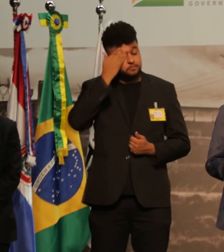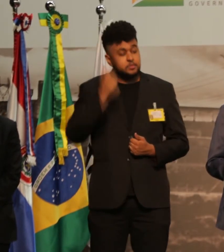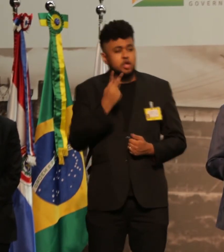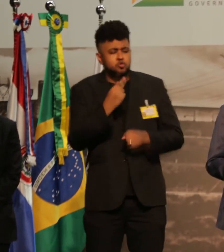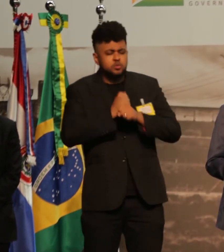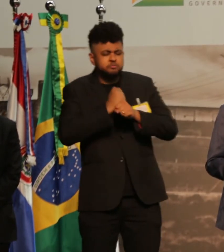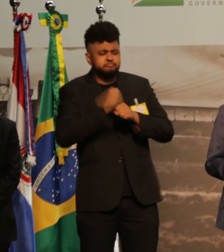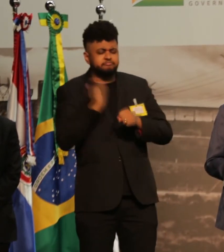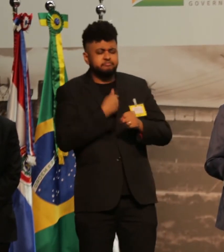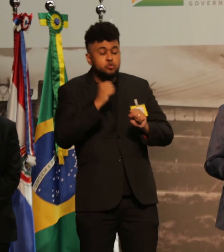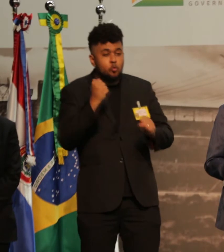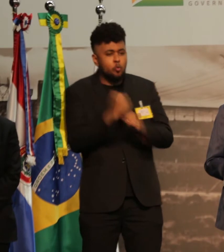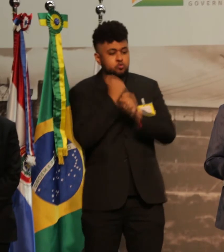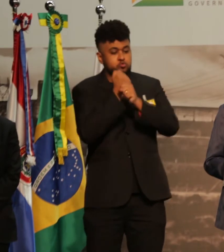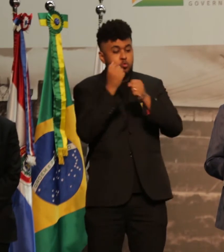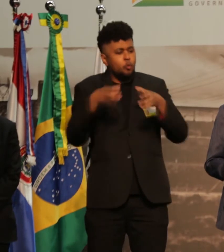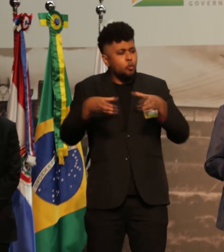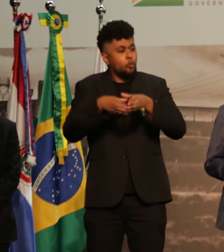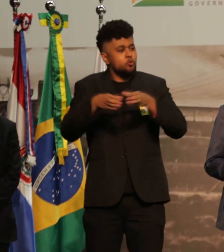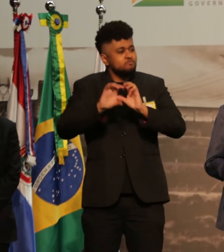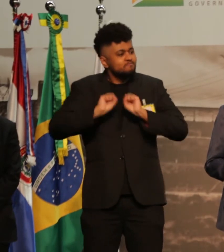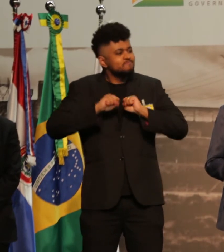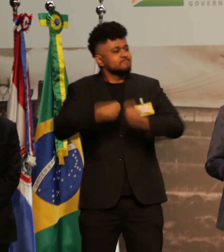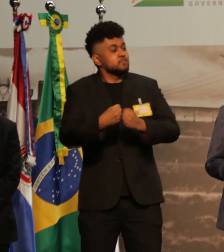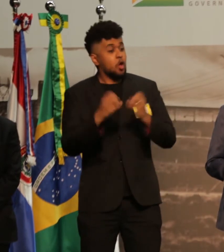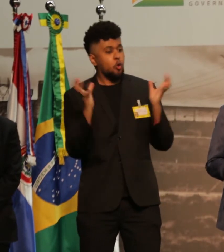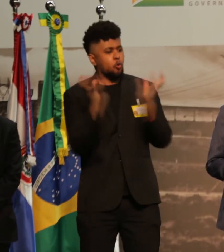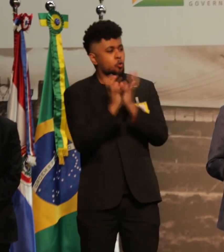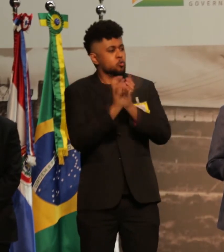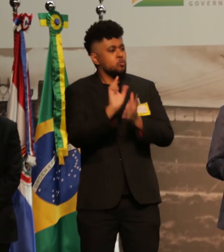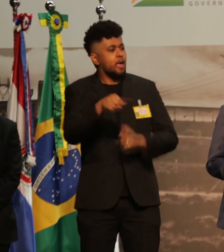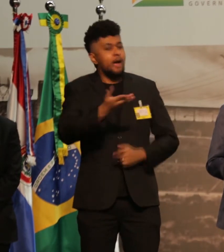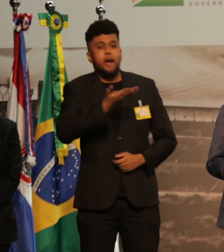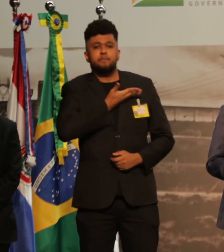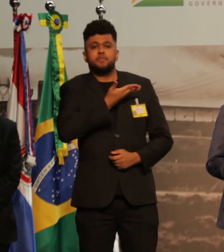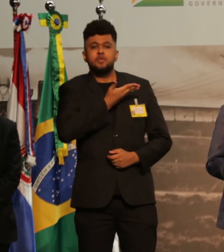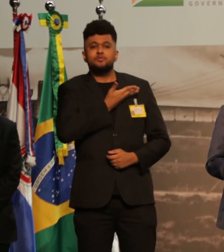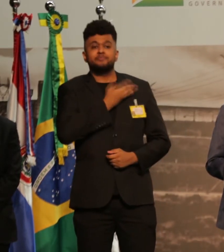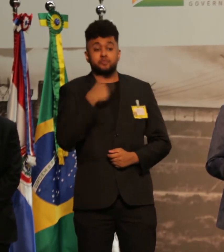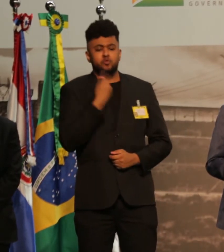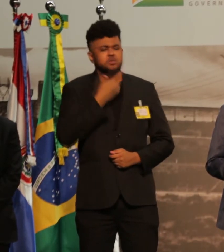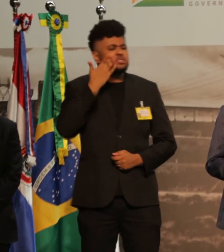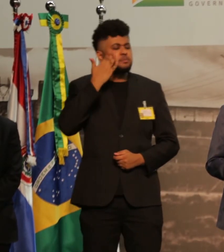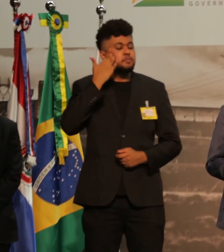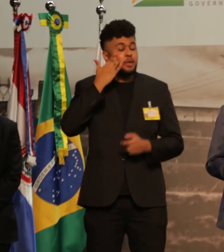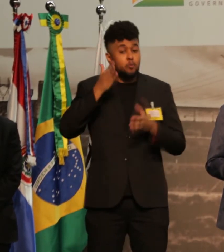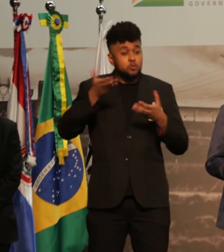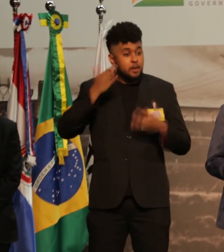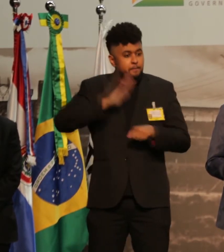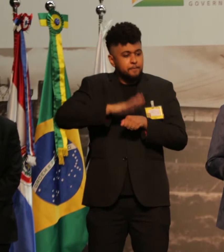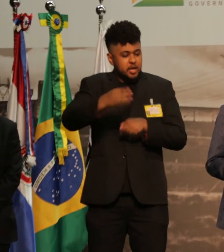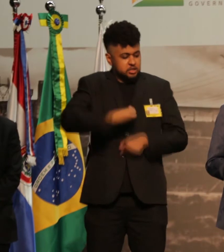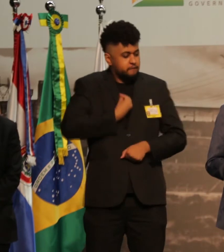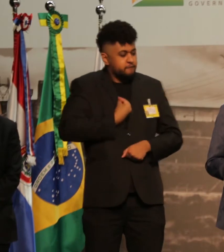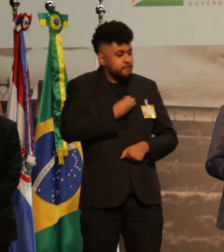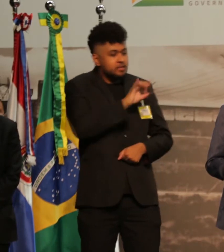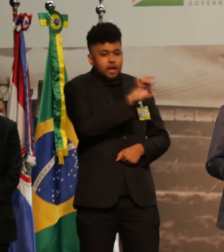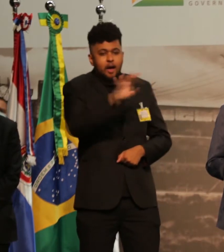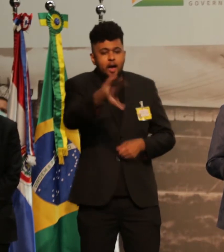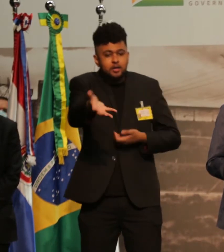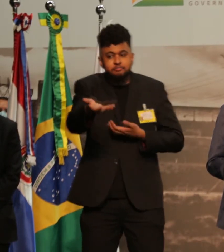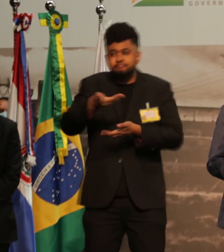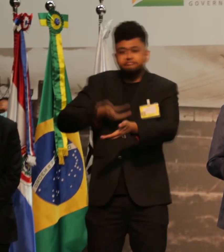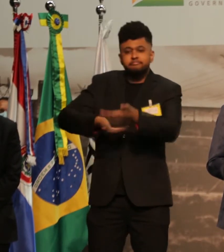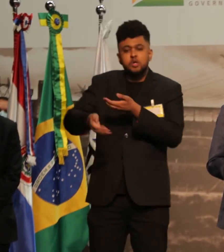2 anos, construímos um time imbatível, tornamos-nos um grupo de amigos, sabemos mais uns dos outros, estamos mais